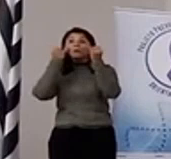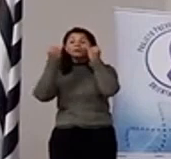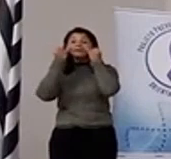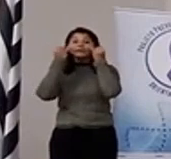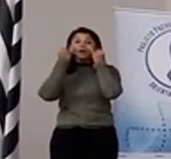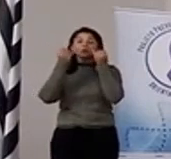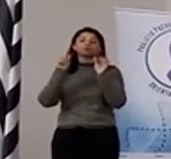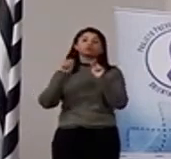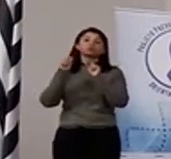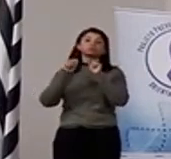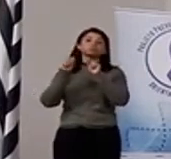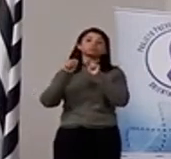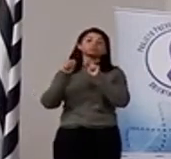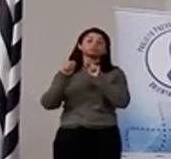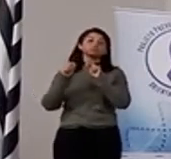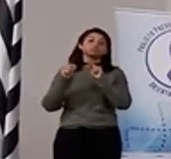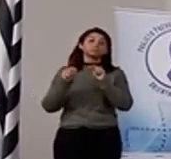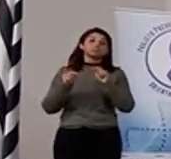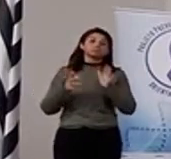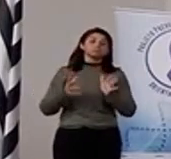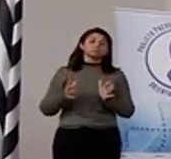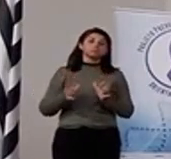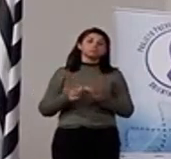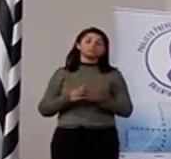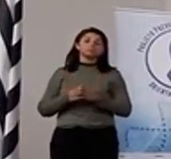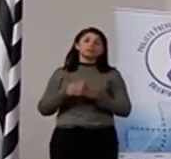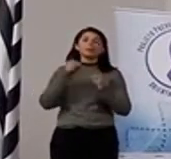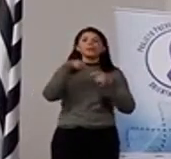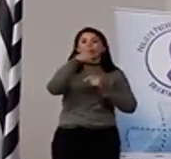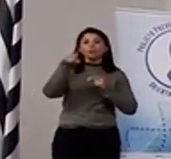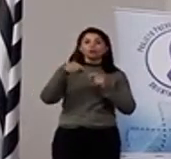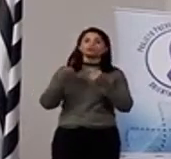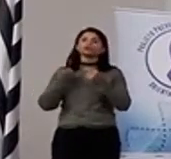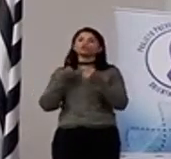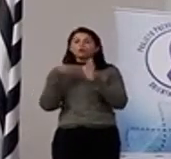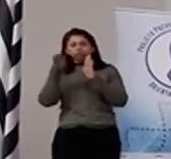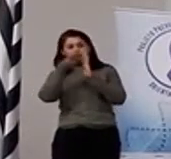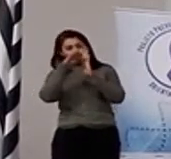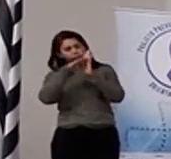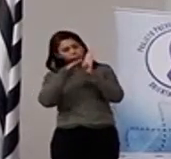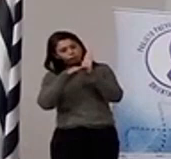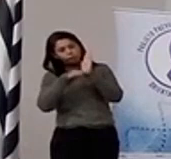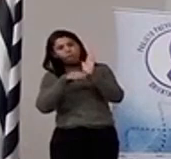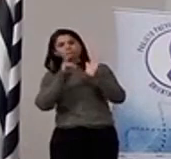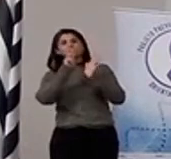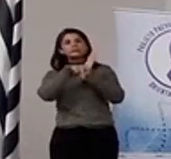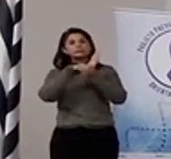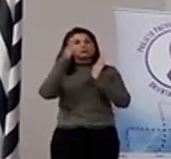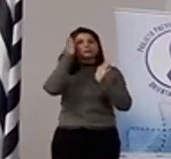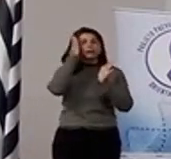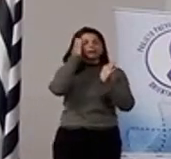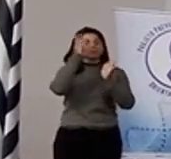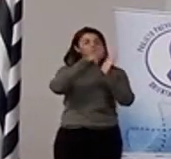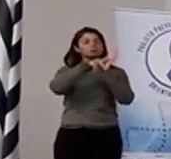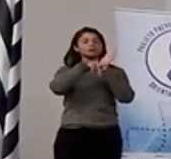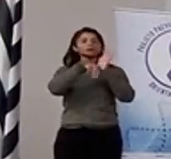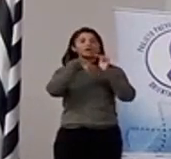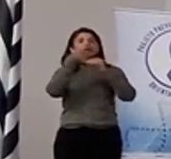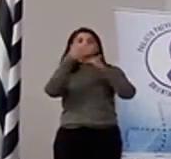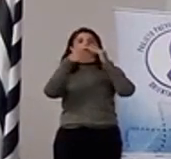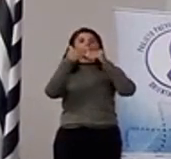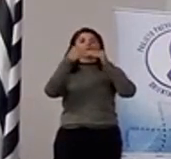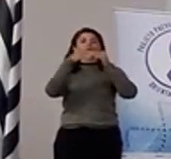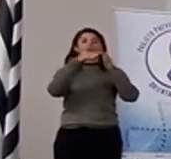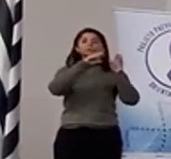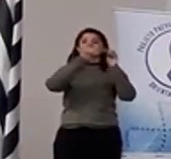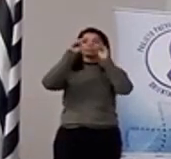gente foi parar até, nós fizemos todas essas etapas que você está falando, a gente sabia do projeto aqui, e foram